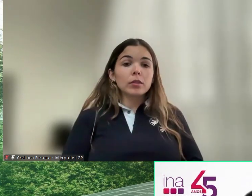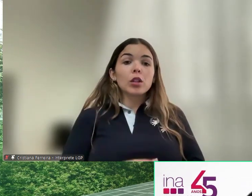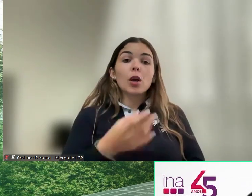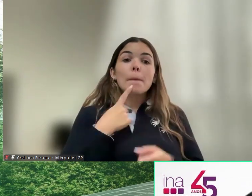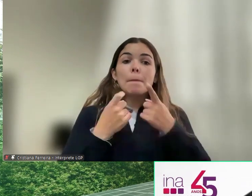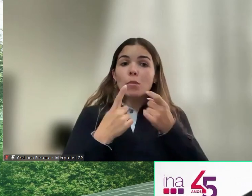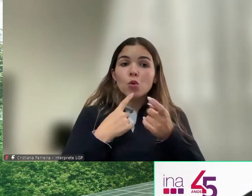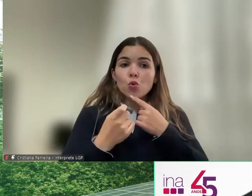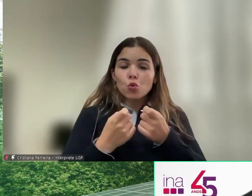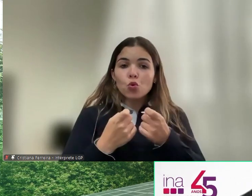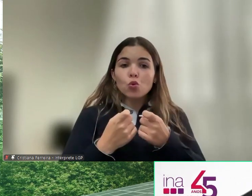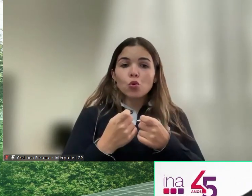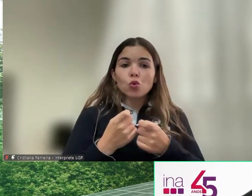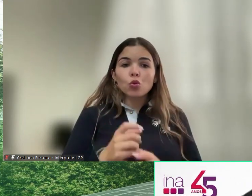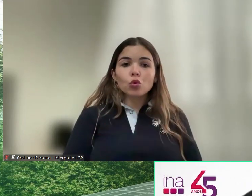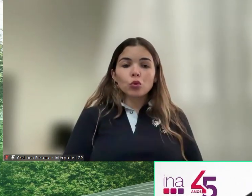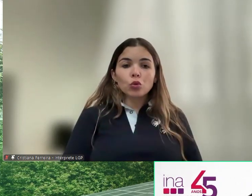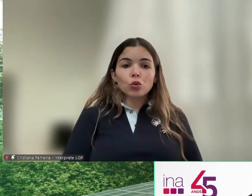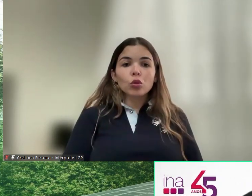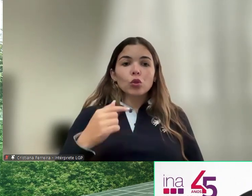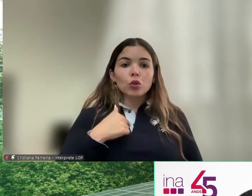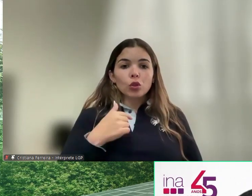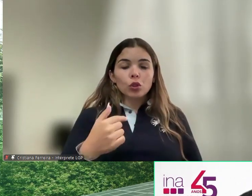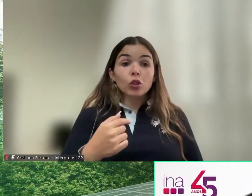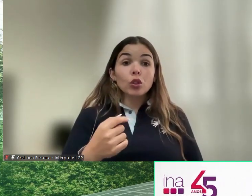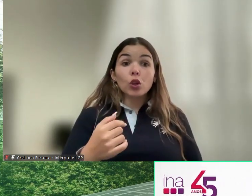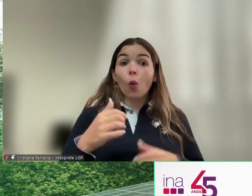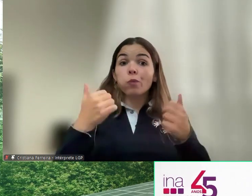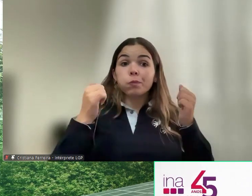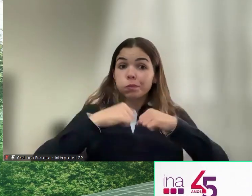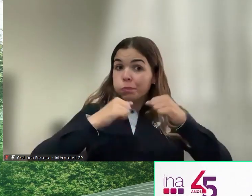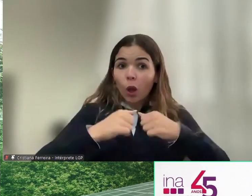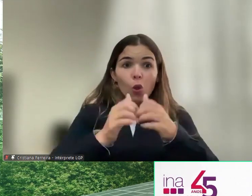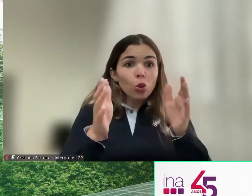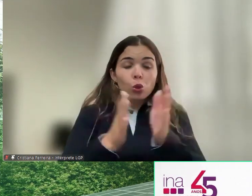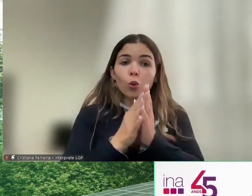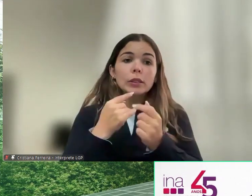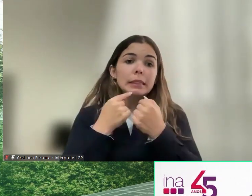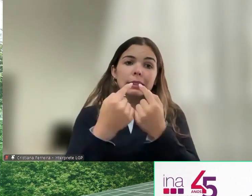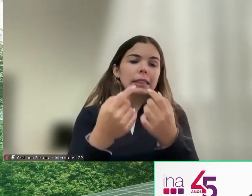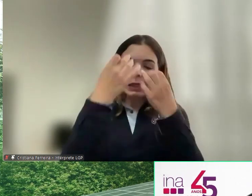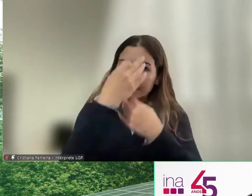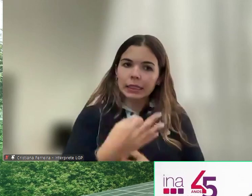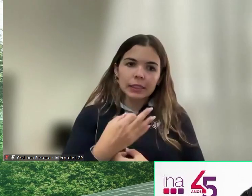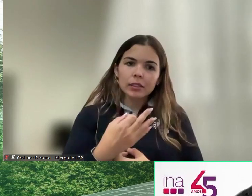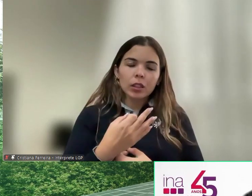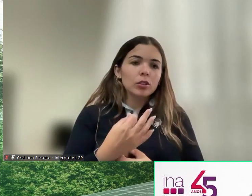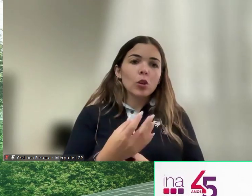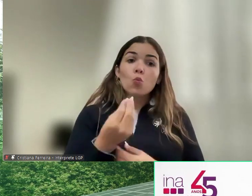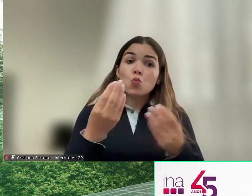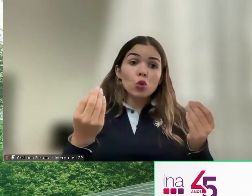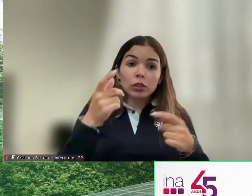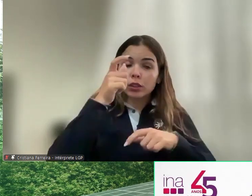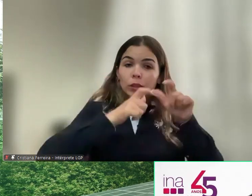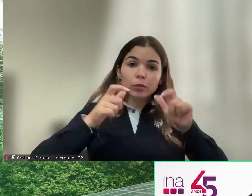perguntas, eu estou muito alinhada com tudo o que teve a dizer, obviamente, e tenho a certeza que muitas pessoas que também nos estão